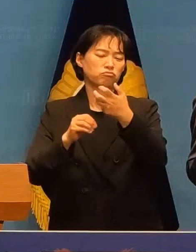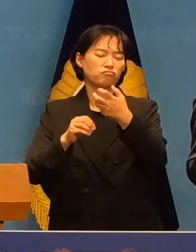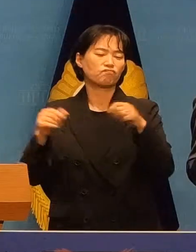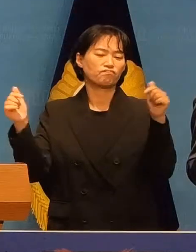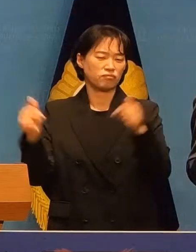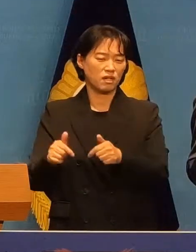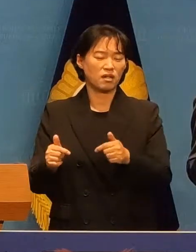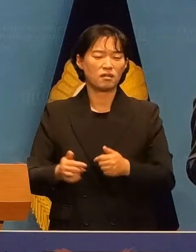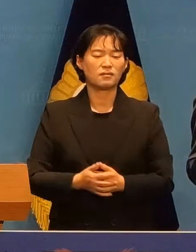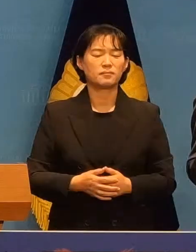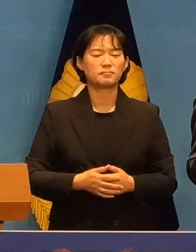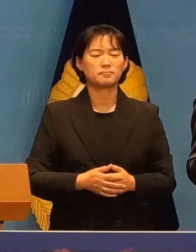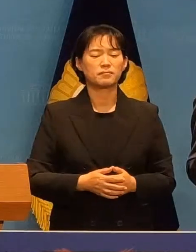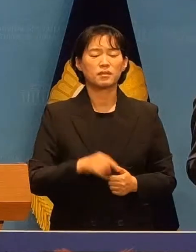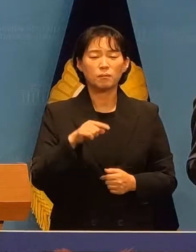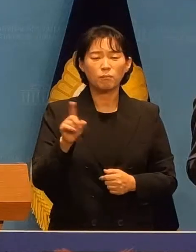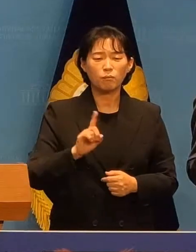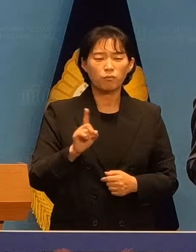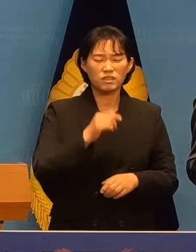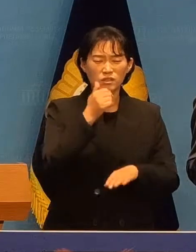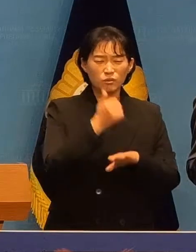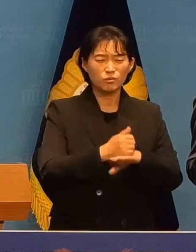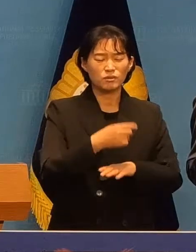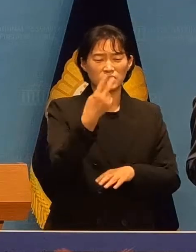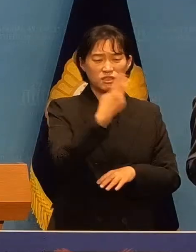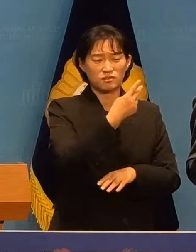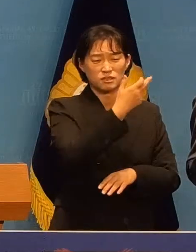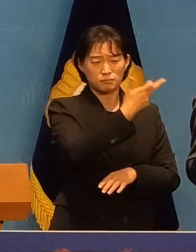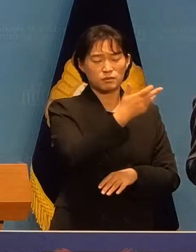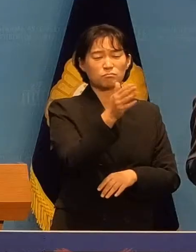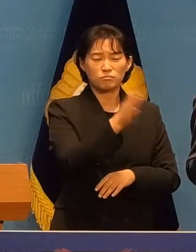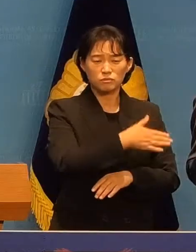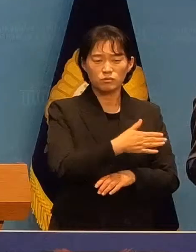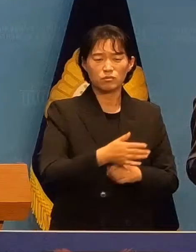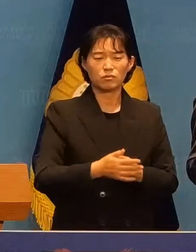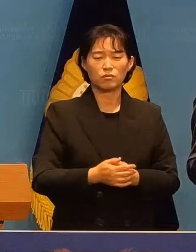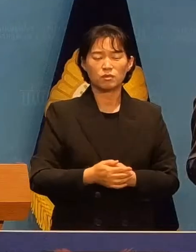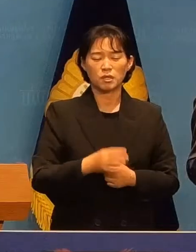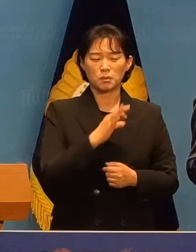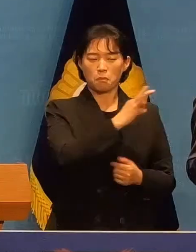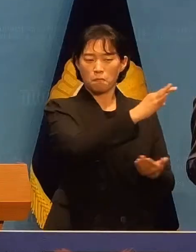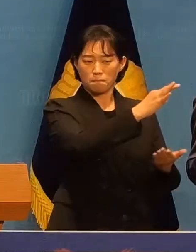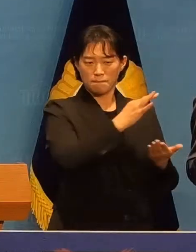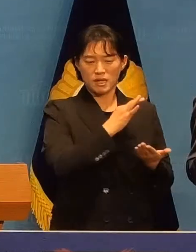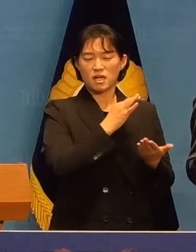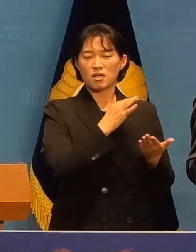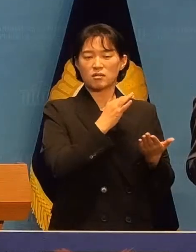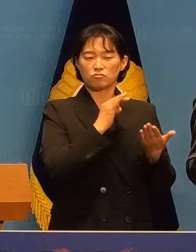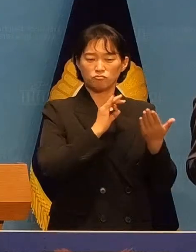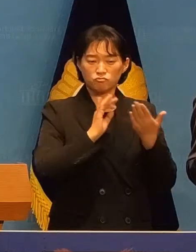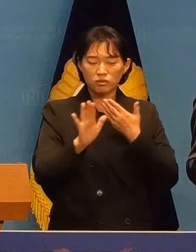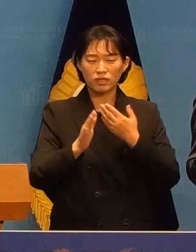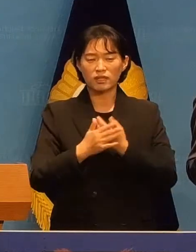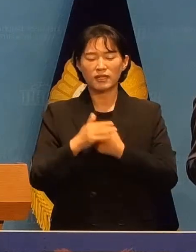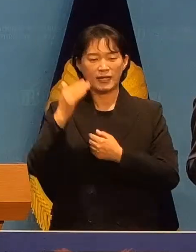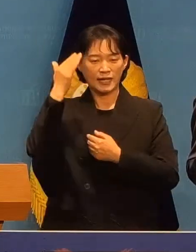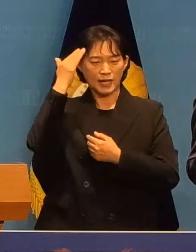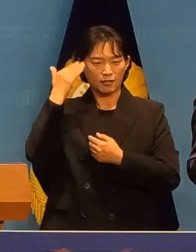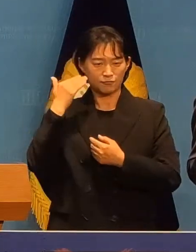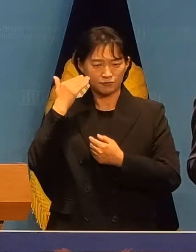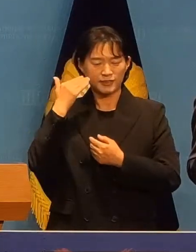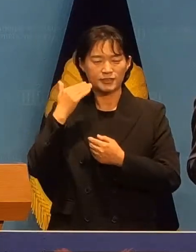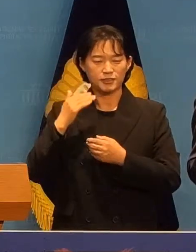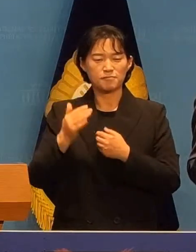축소하였습니다. 이는 결국 2018년부터 돈을 받은 이후부터 한국철수를 염두에